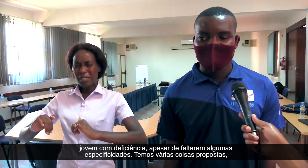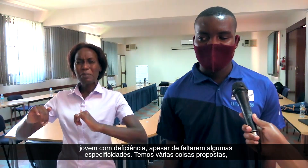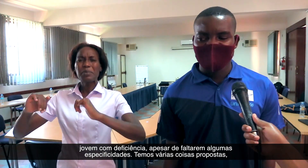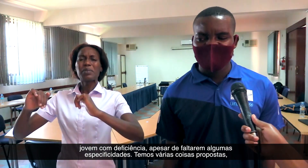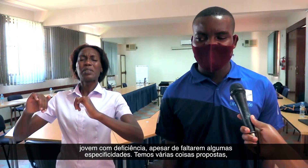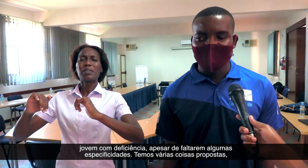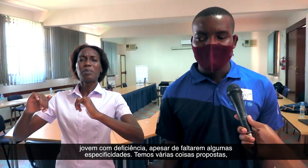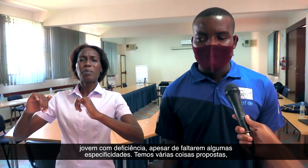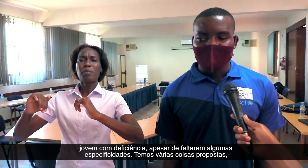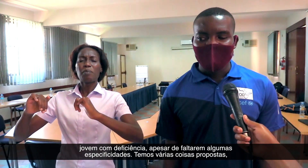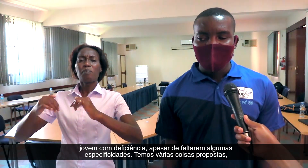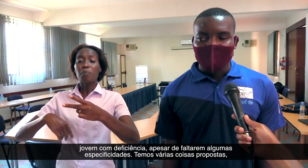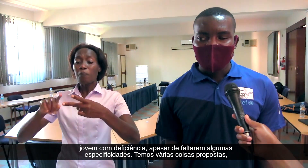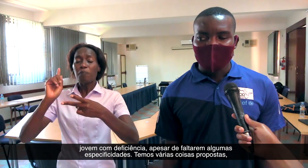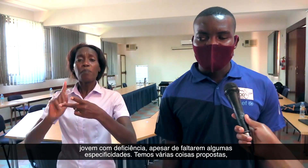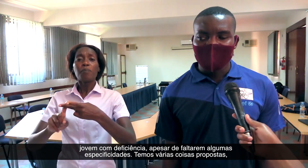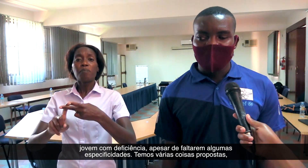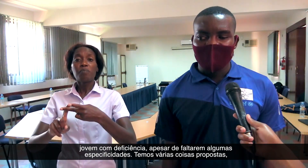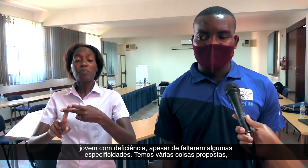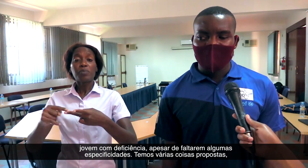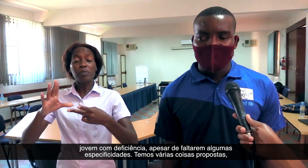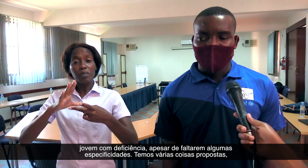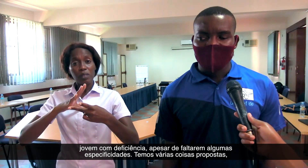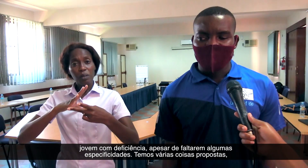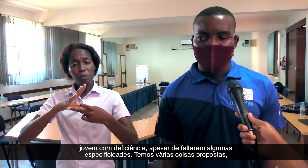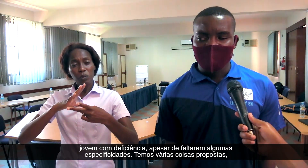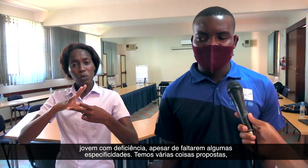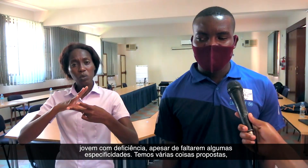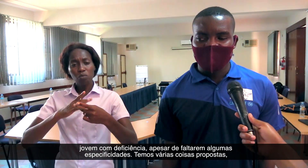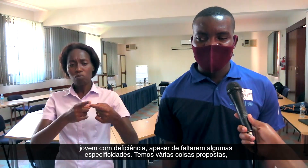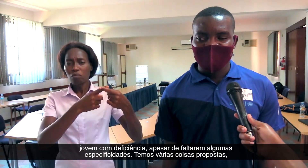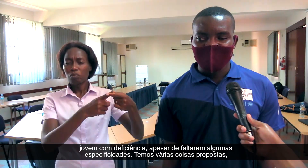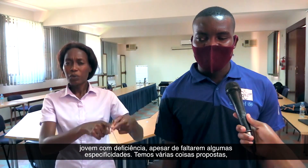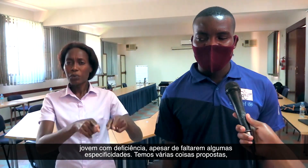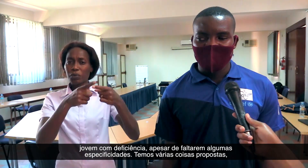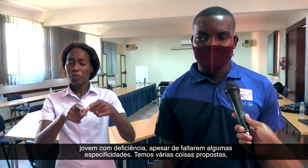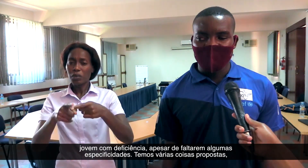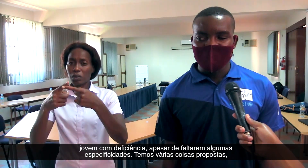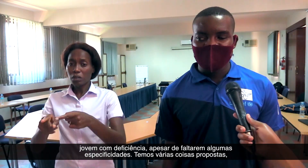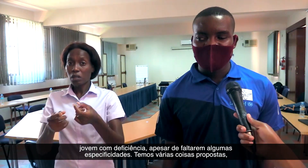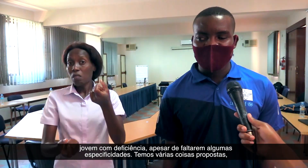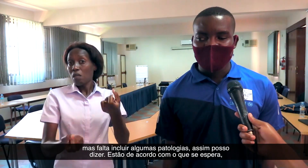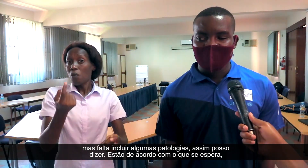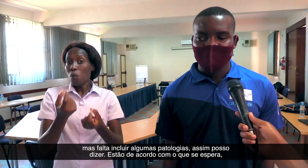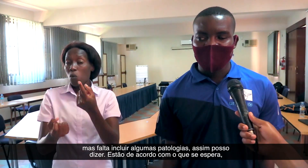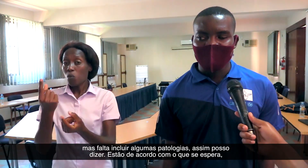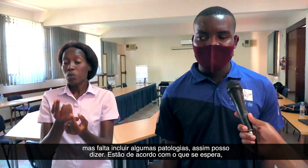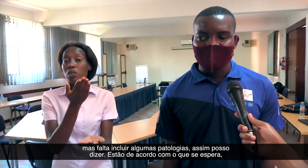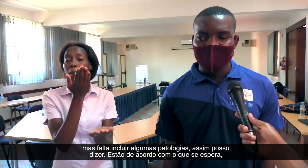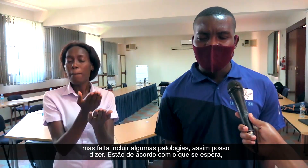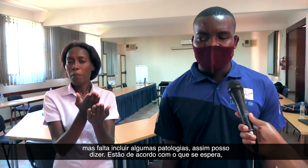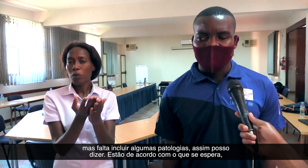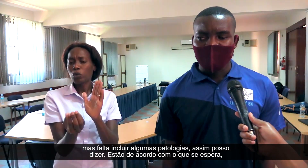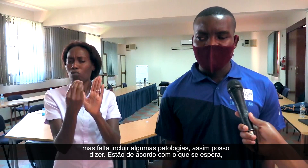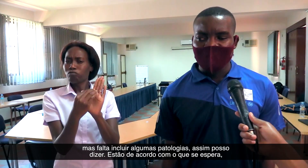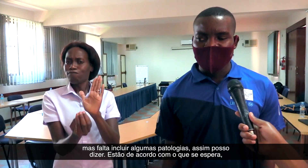especificidade, isso que eu quis dizer, né? Temos lá várias coisas que propostas, né?